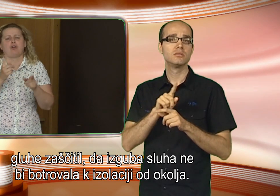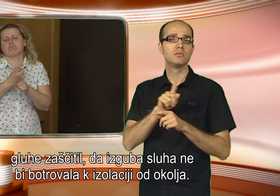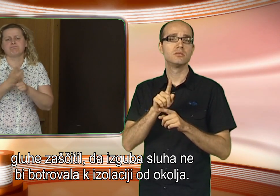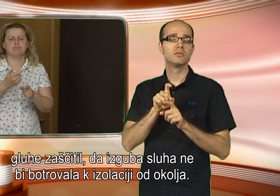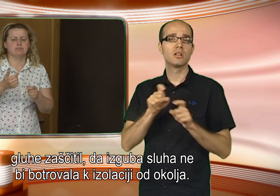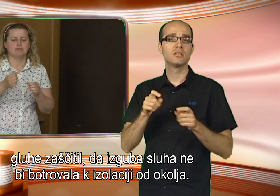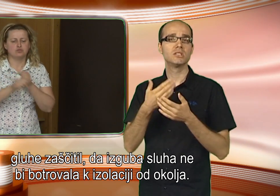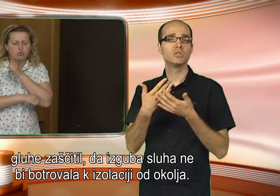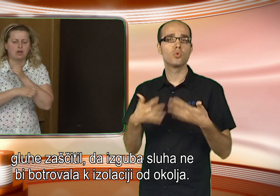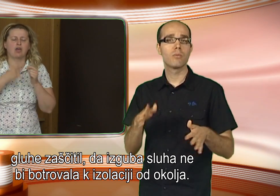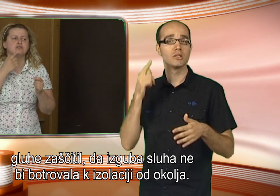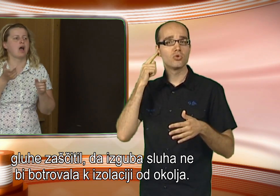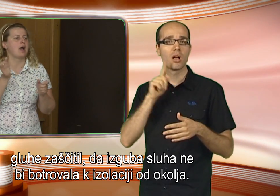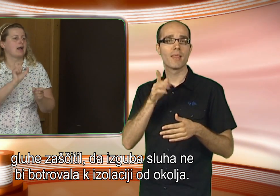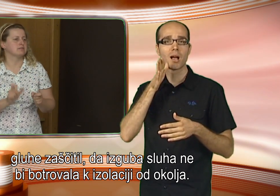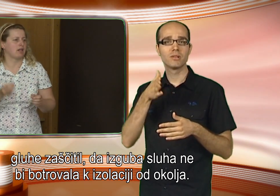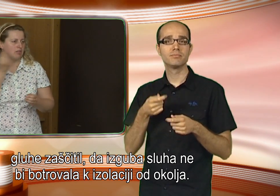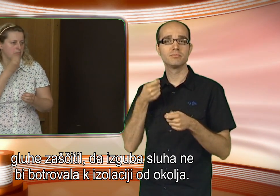k izolaciji od okolja.